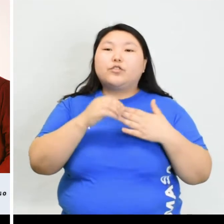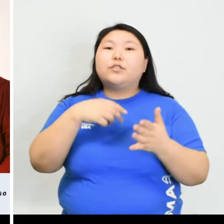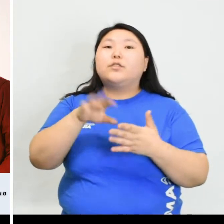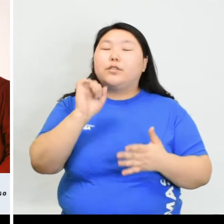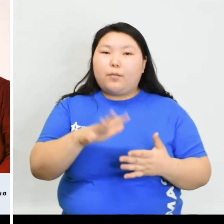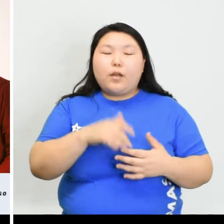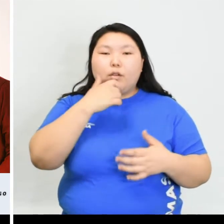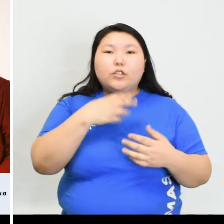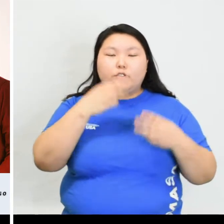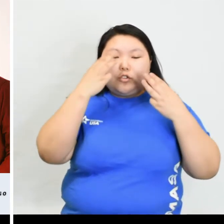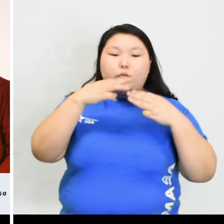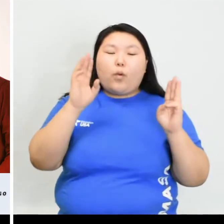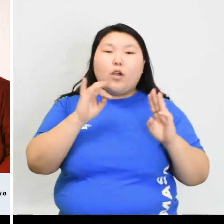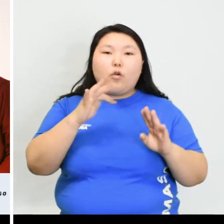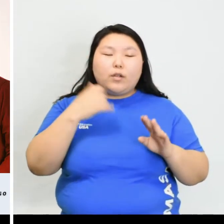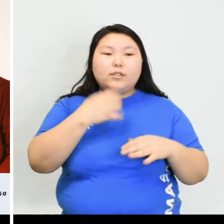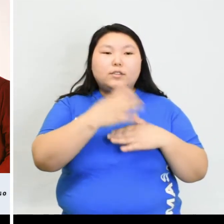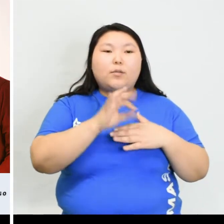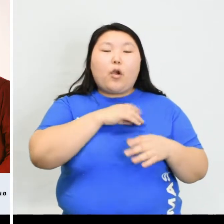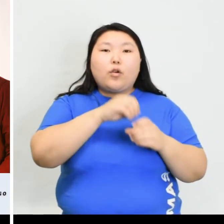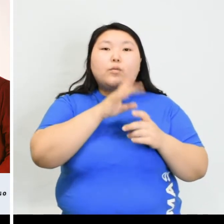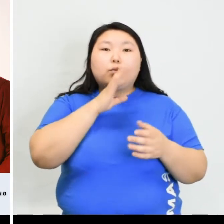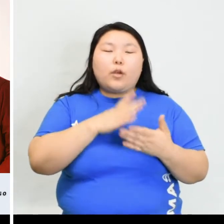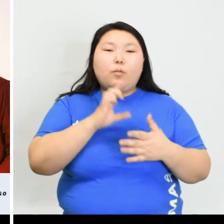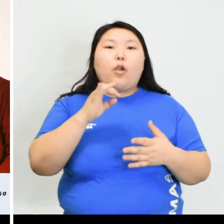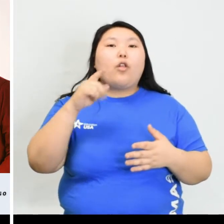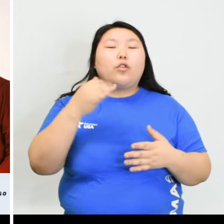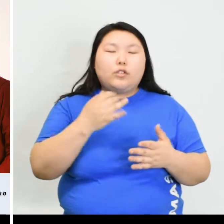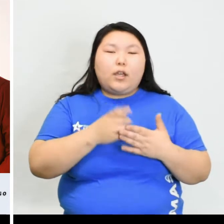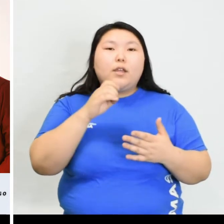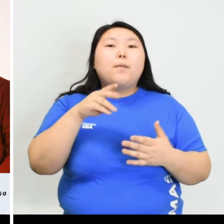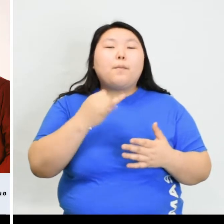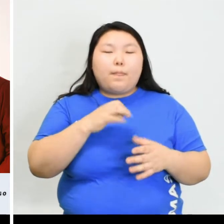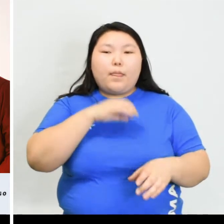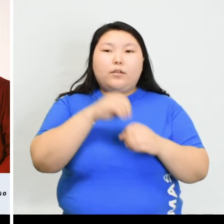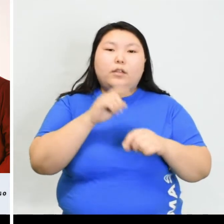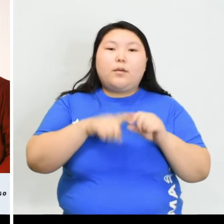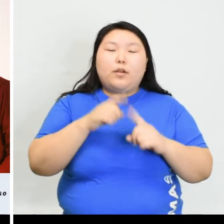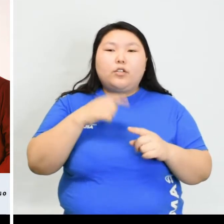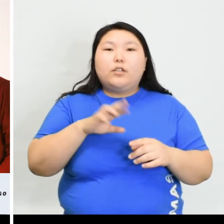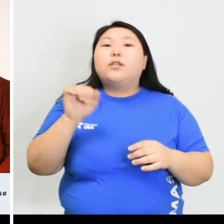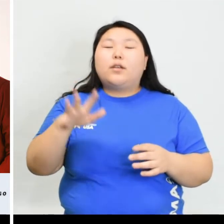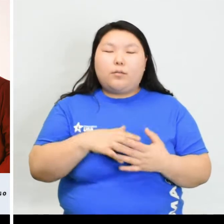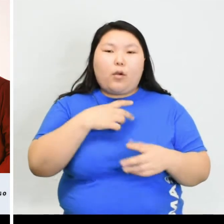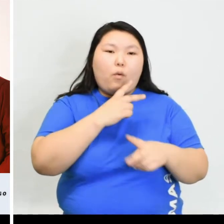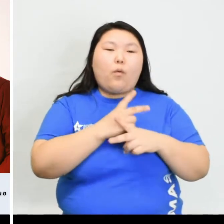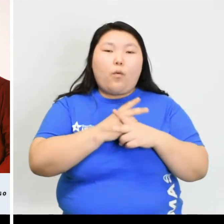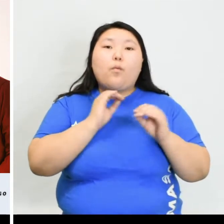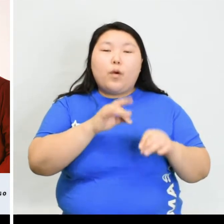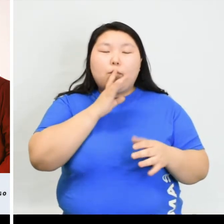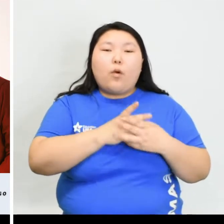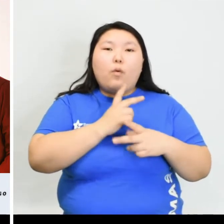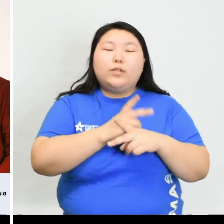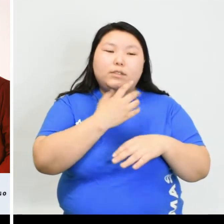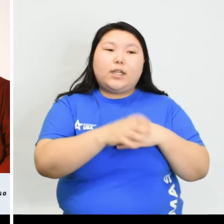Эсвэл одоо шинжлэх ухааны төв салбар руу орох гэж байгаа бол одоо биологи тий хийм юм аа яв. Эсвэл одоо хуульд орох гэж байгаа бол тий